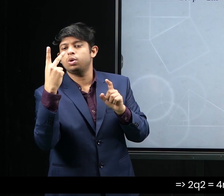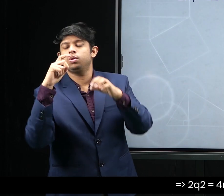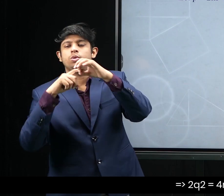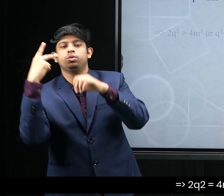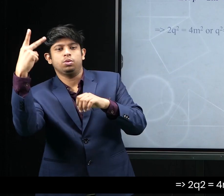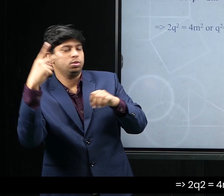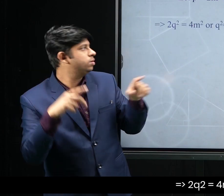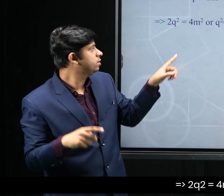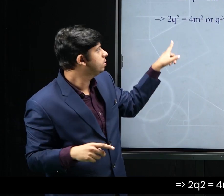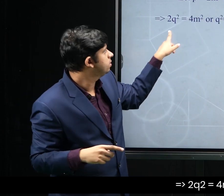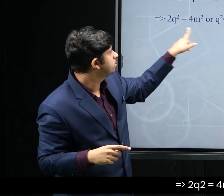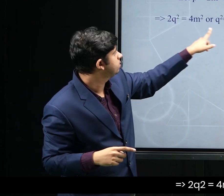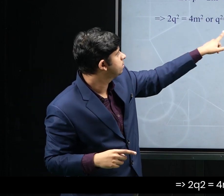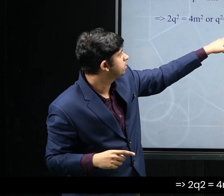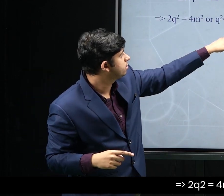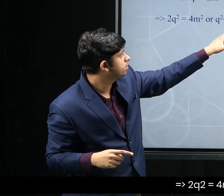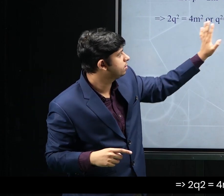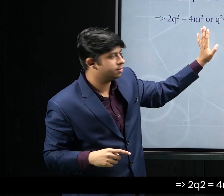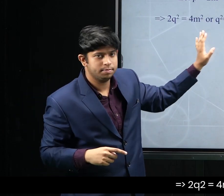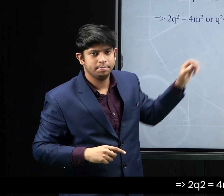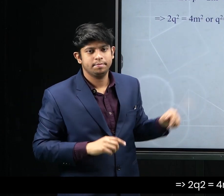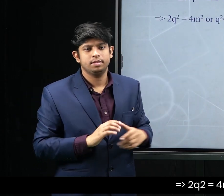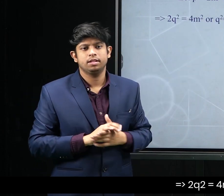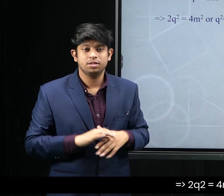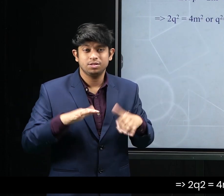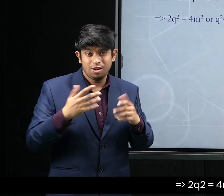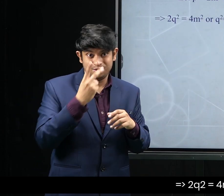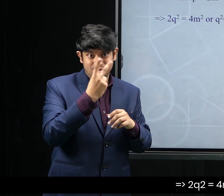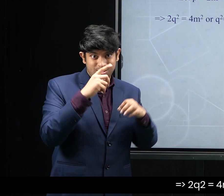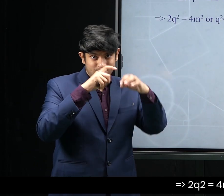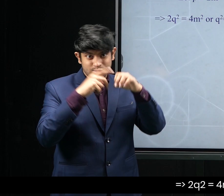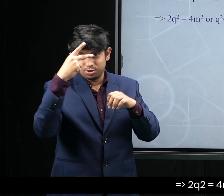2q2 इज इक्वल्स टू 4m2 या q2 इज इक्वल्स टू 2m2।